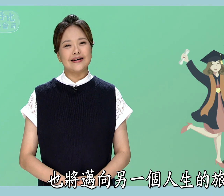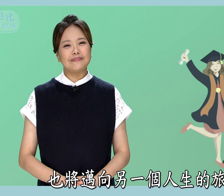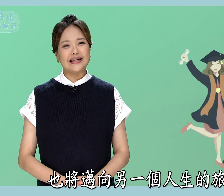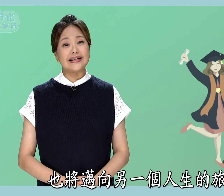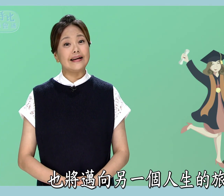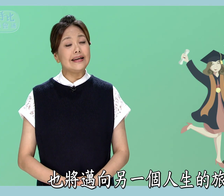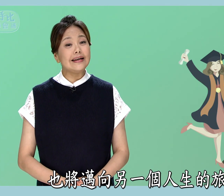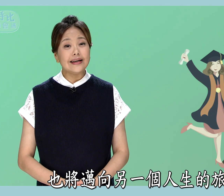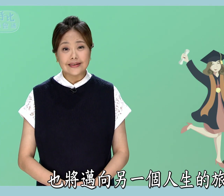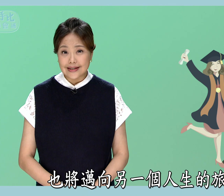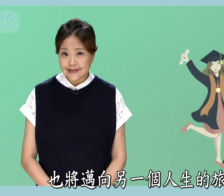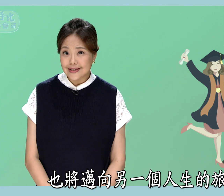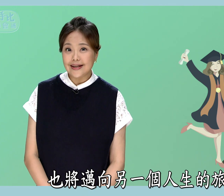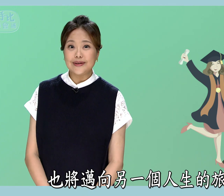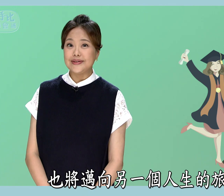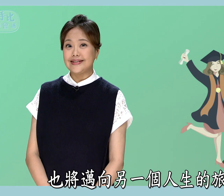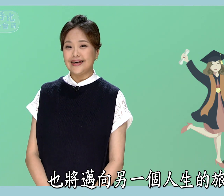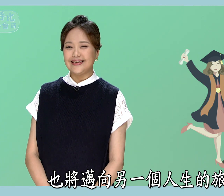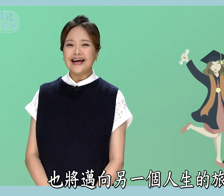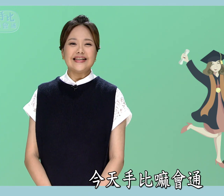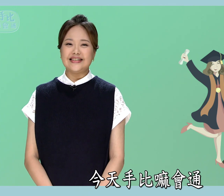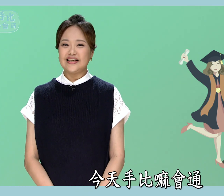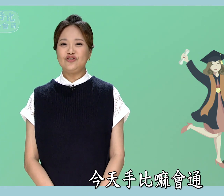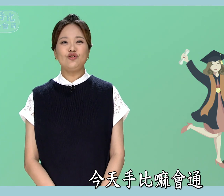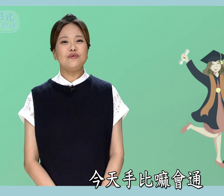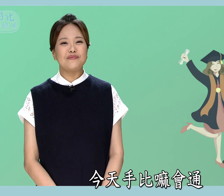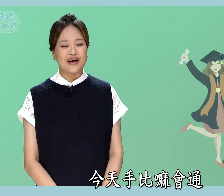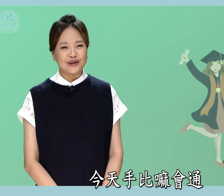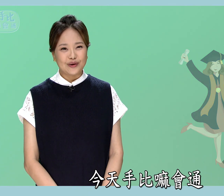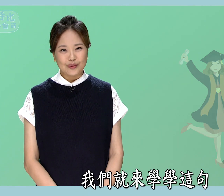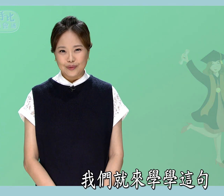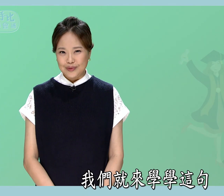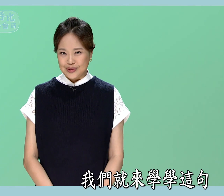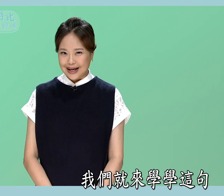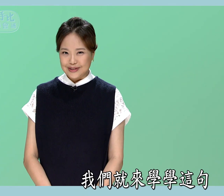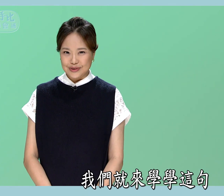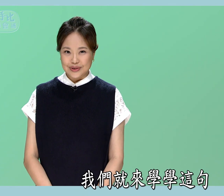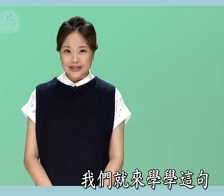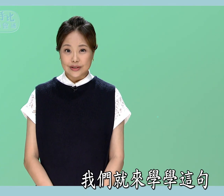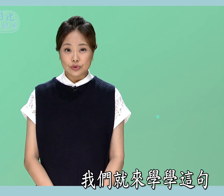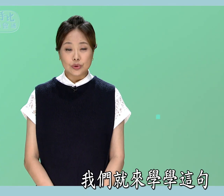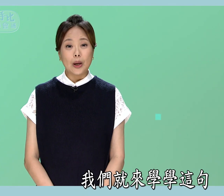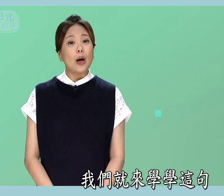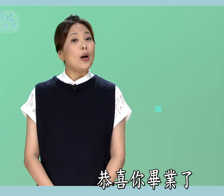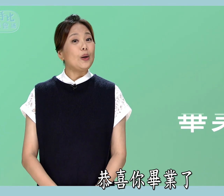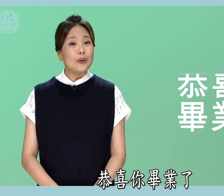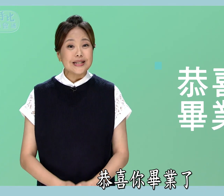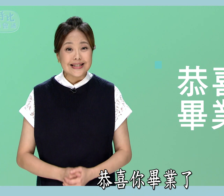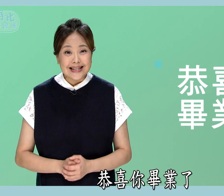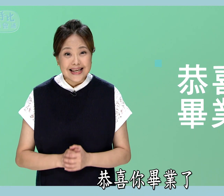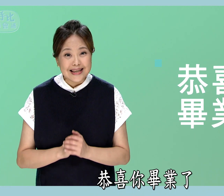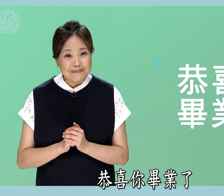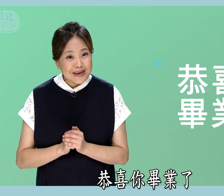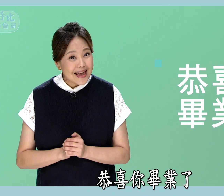迈向另一个人生的旅程。今天丘比买通，我们就来学学这句：恭喜你毕业